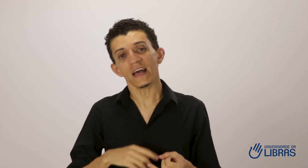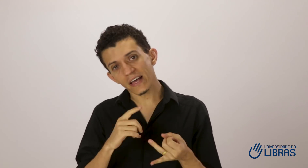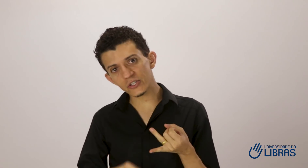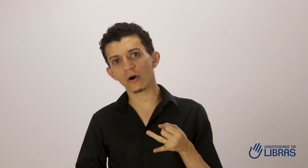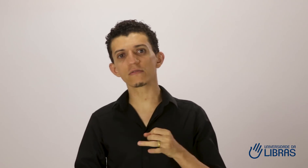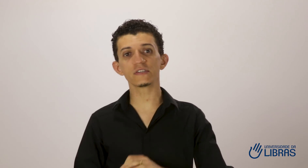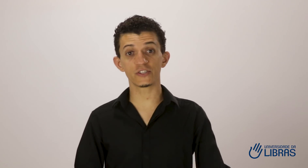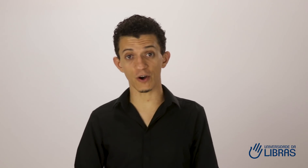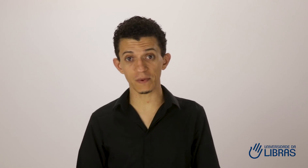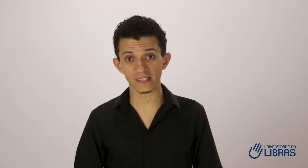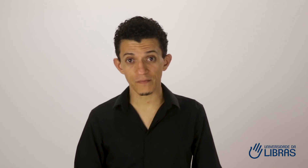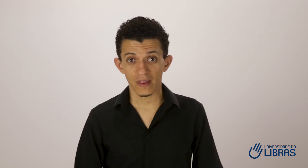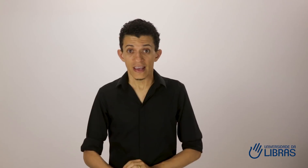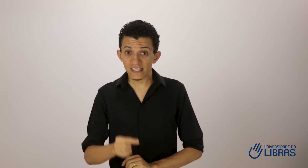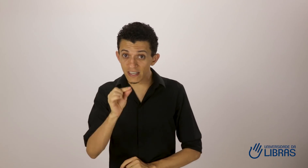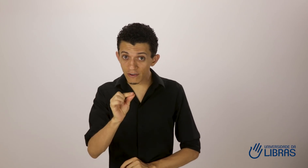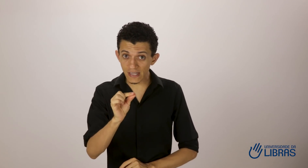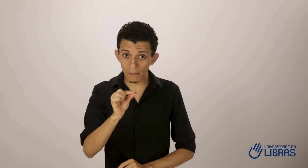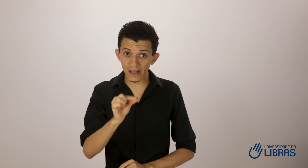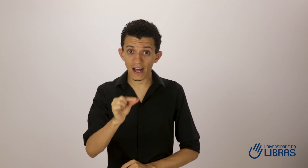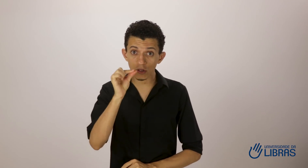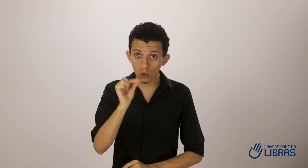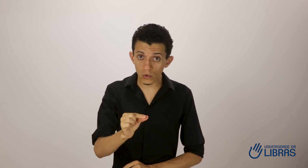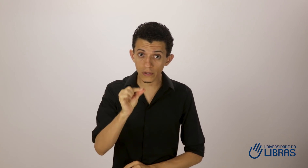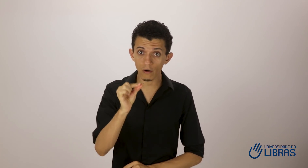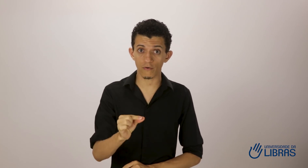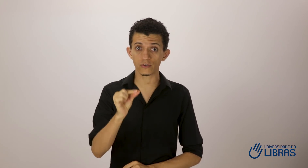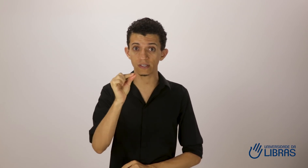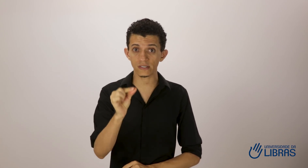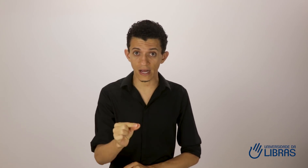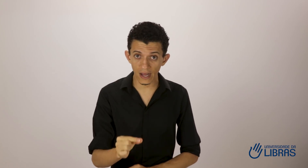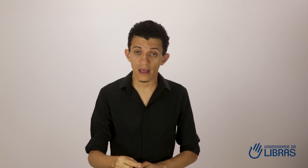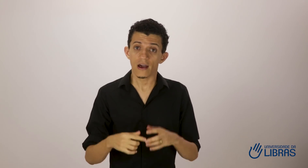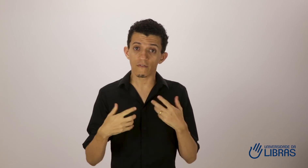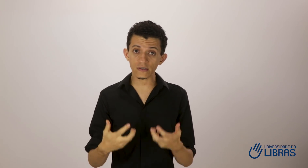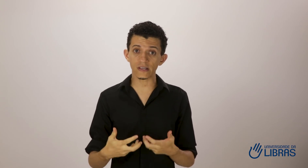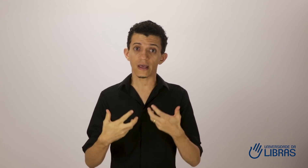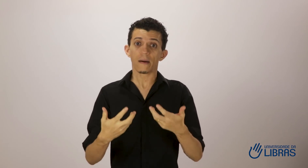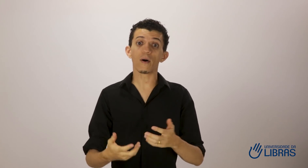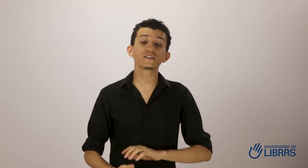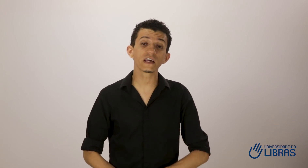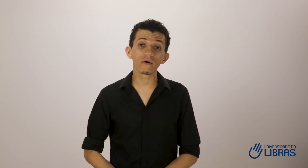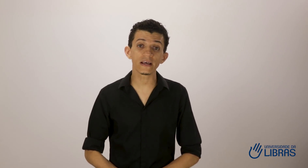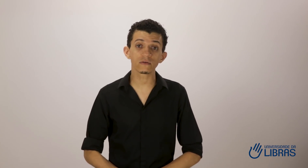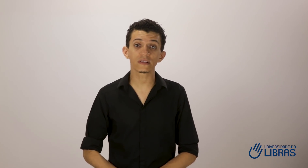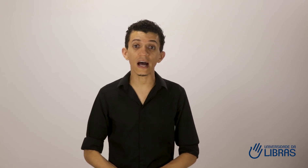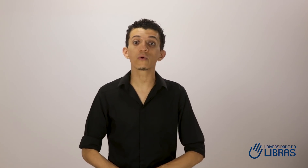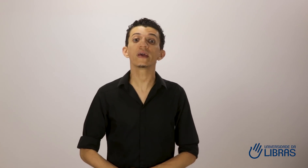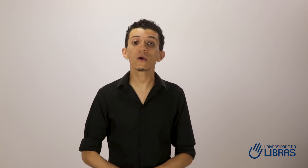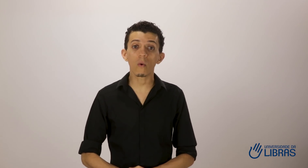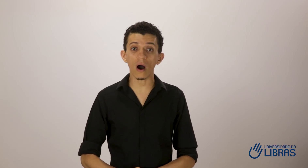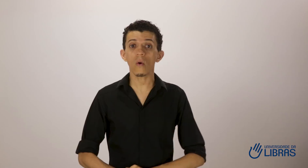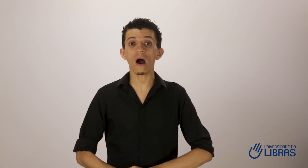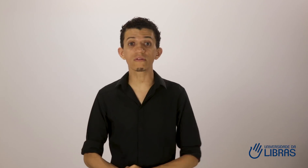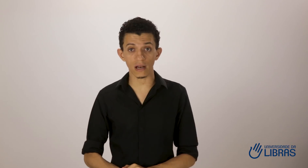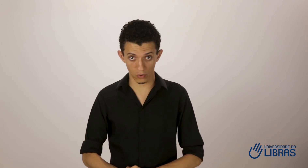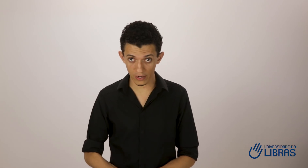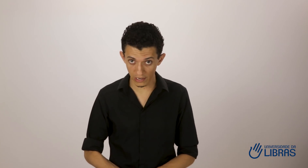e de outros idiomas. E se você aplicar tudo o que eu vou te ensinar, você pode ter um resultado igual ao da Luana